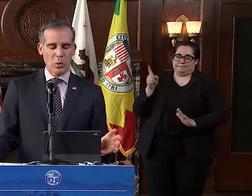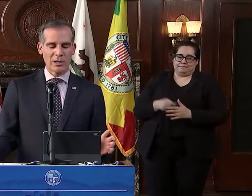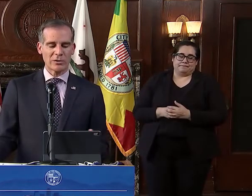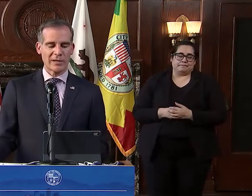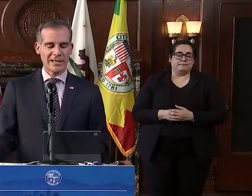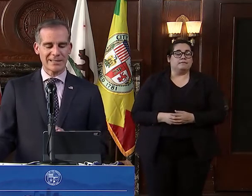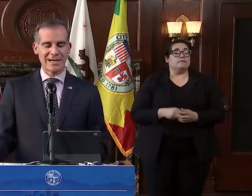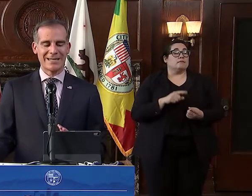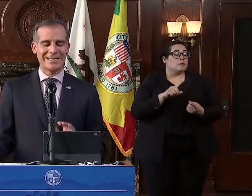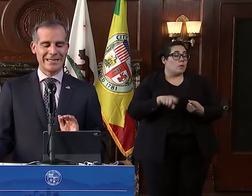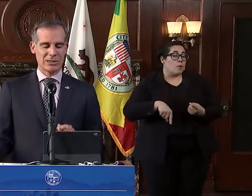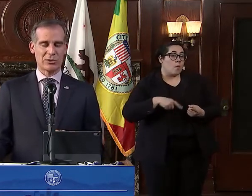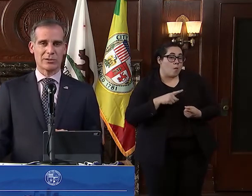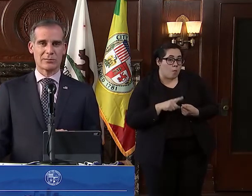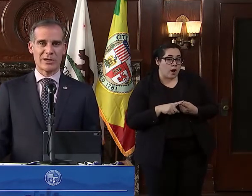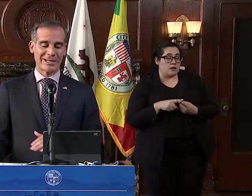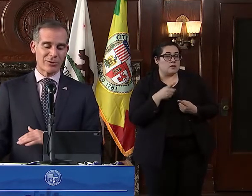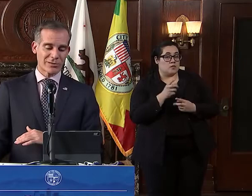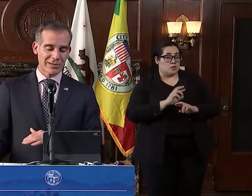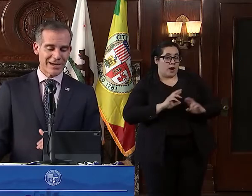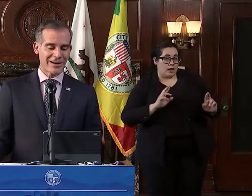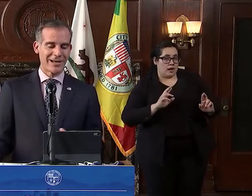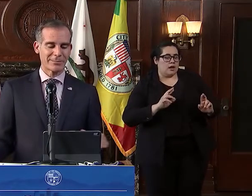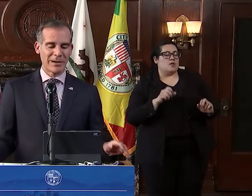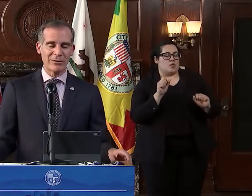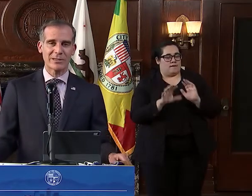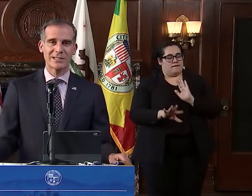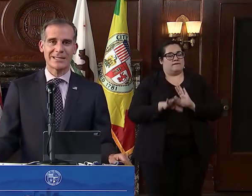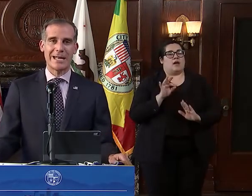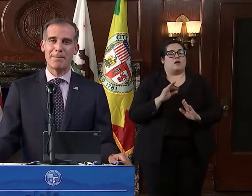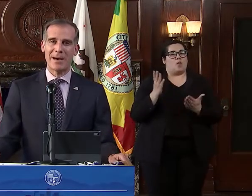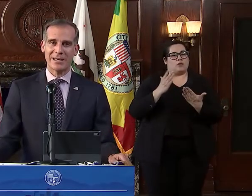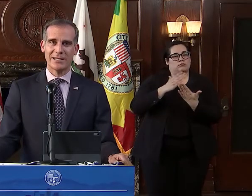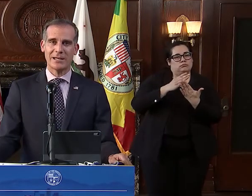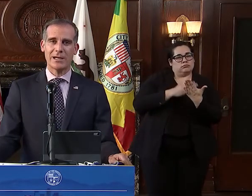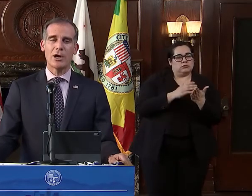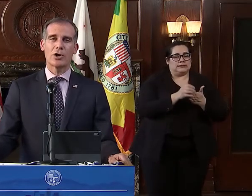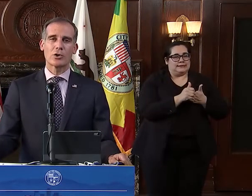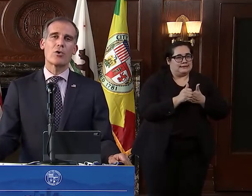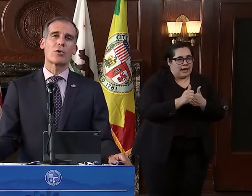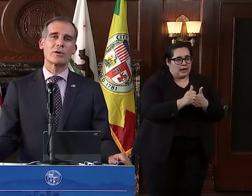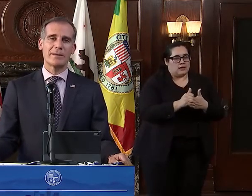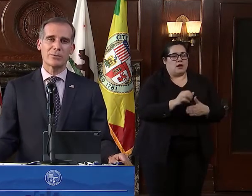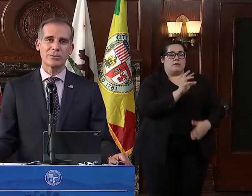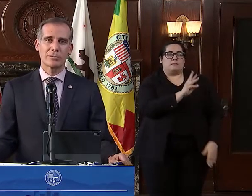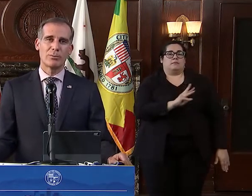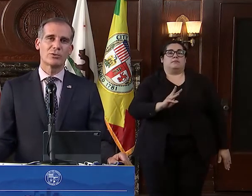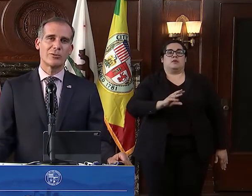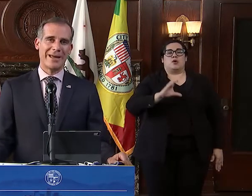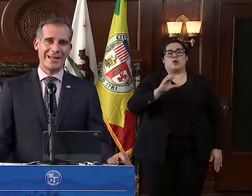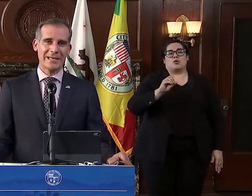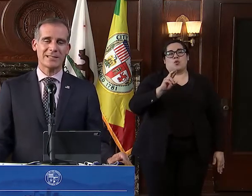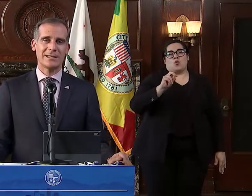Para cuando están listos, pueden encontrar las pautas en la página